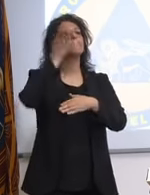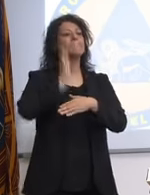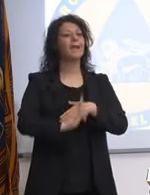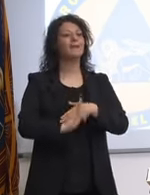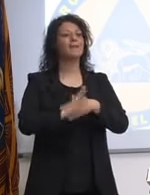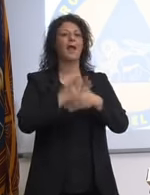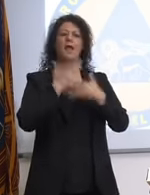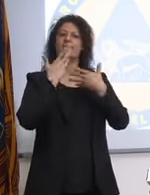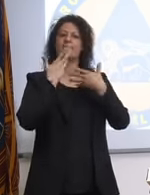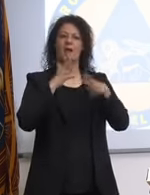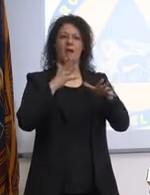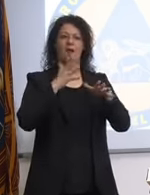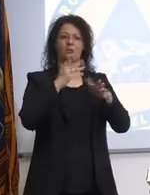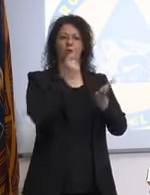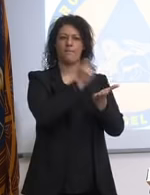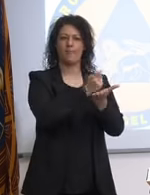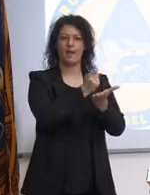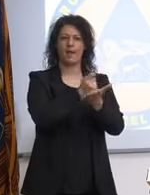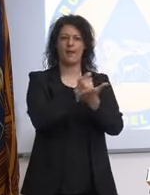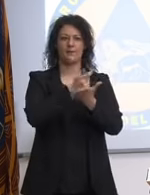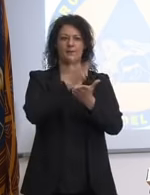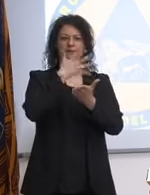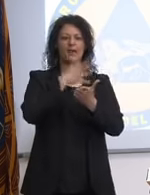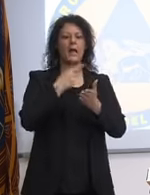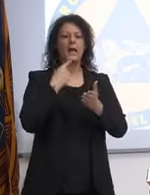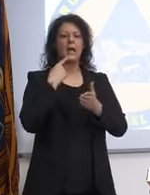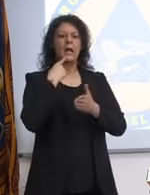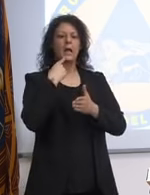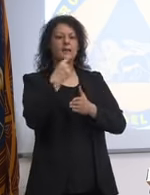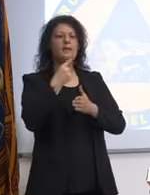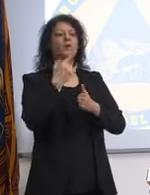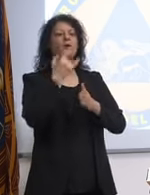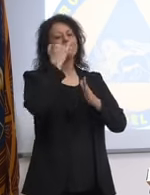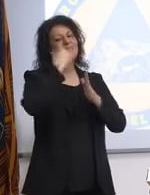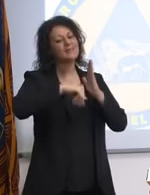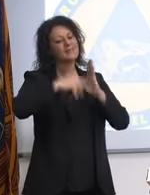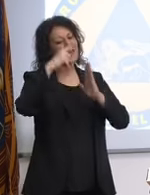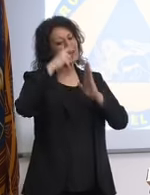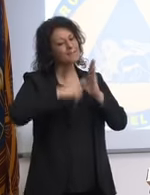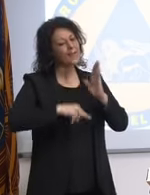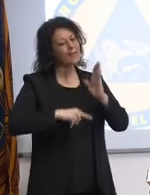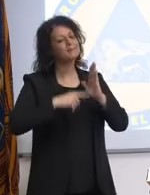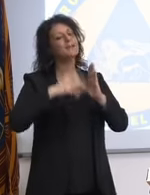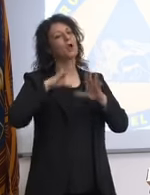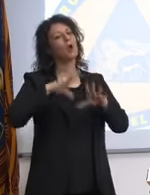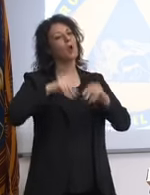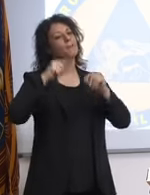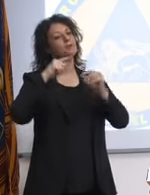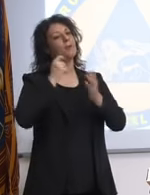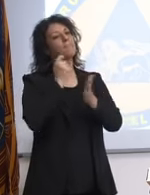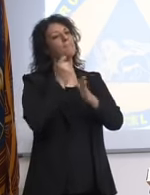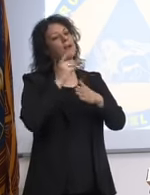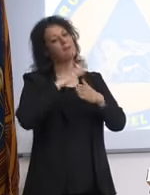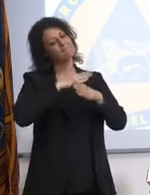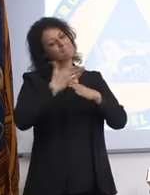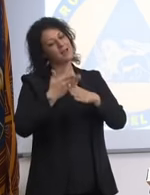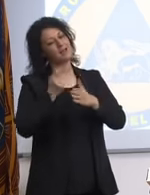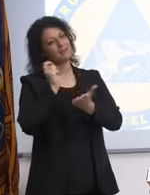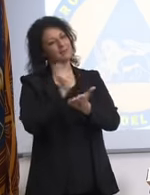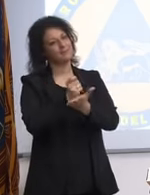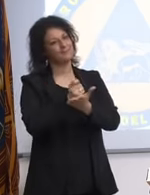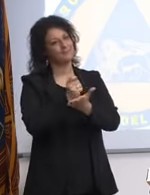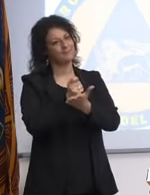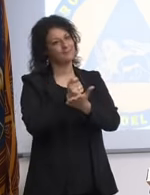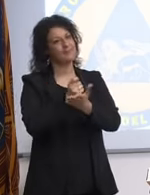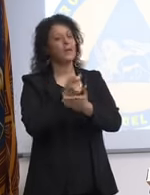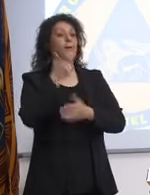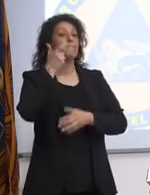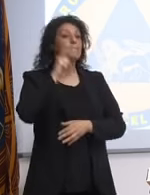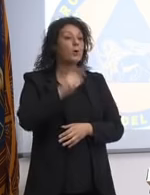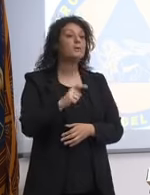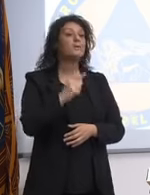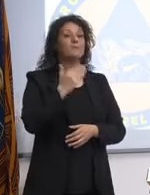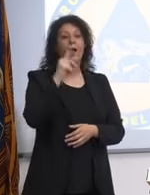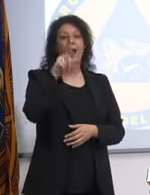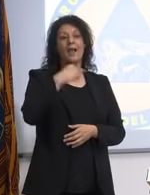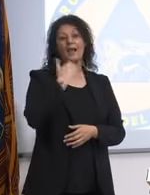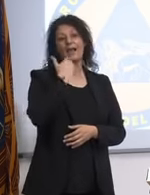e provvederà, mi dice, entro fine mese l'altra metà. Questo in virtù del fatto che la Regione poi aveva fatto tutte le pratiche e